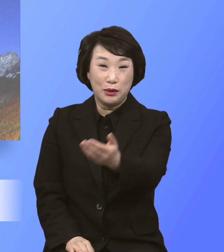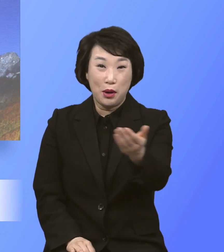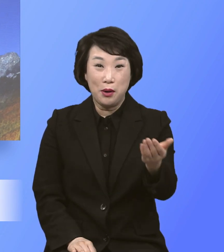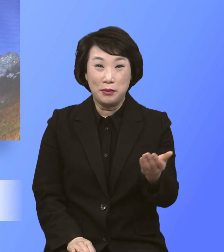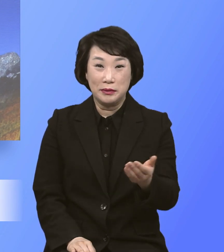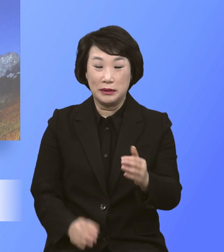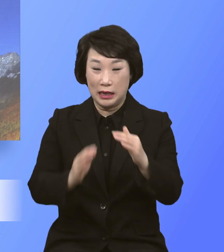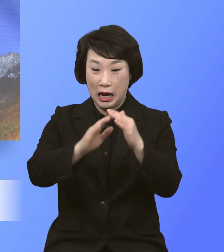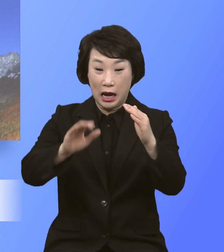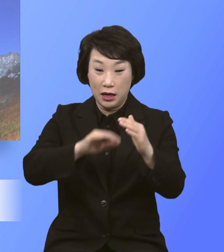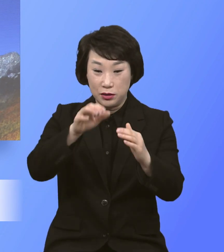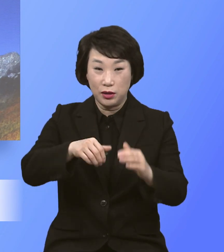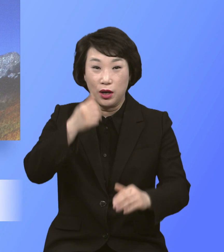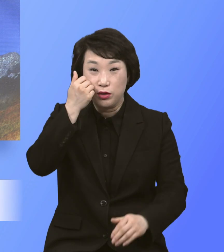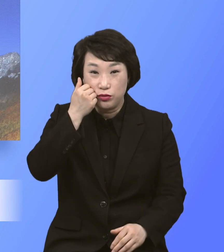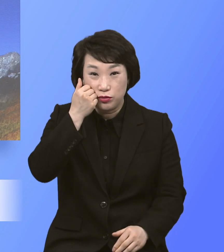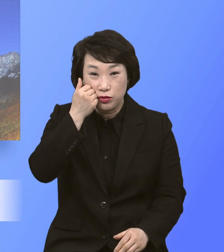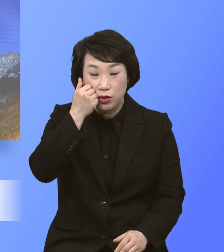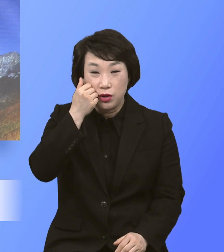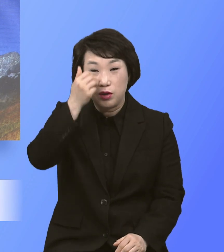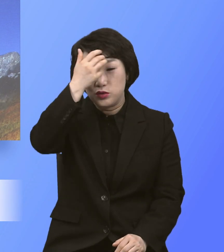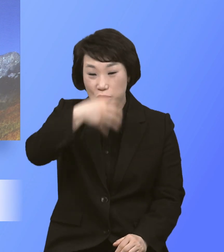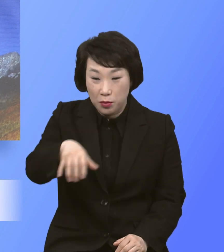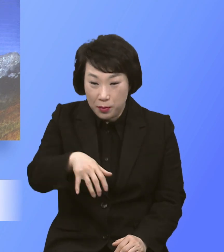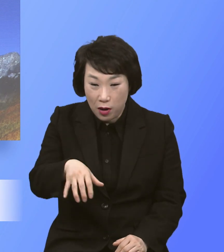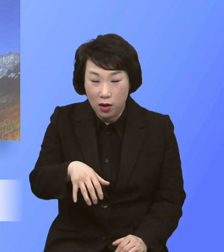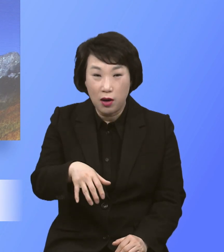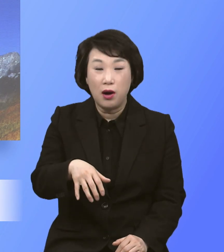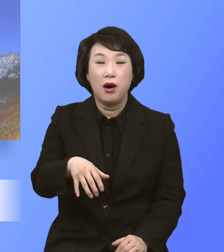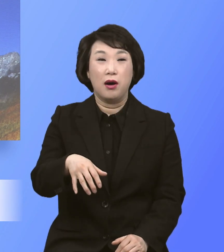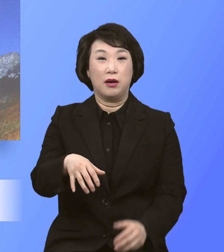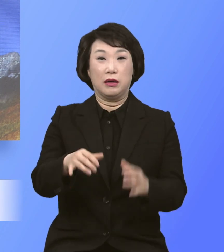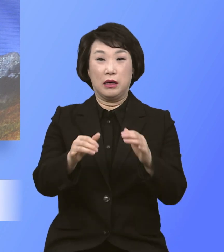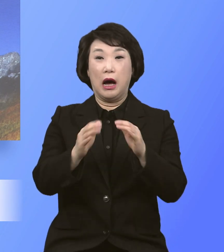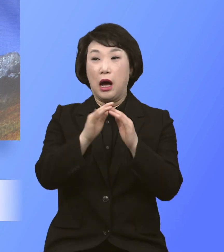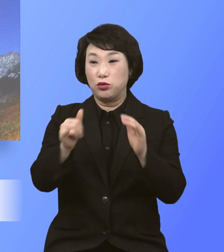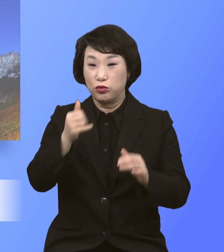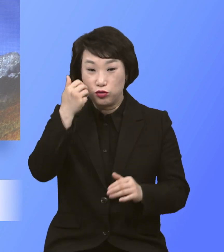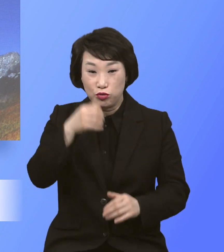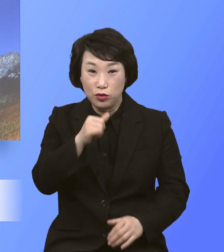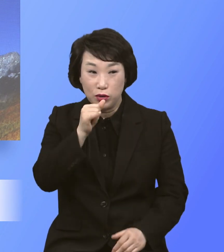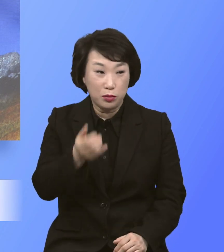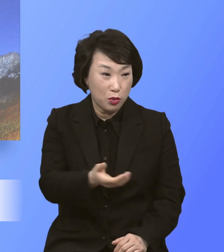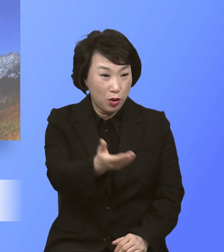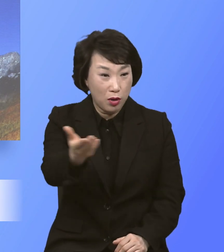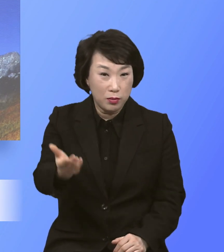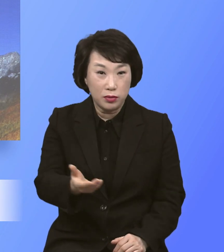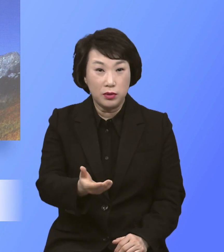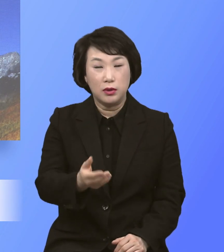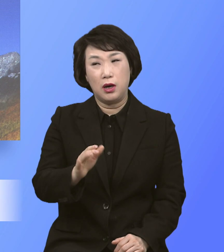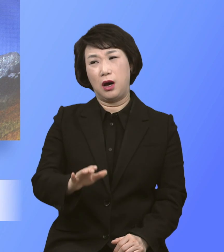여러분 가정에 혹시 중풍병에 고통당하는 가족이 있으면